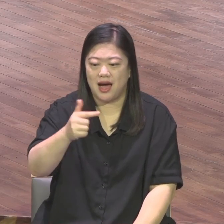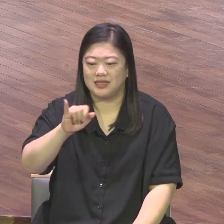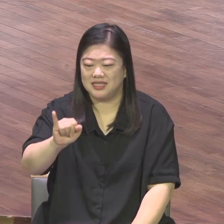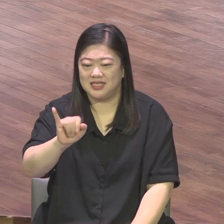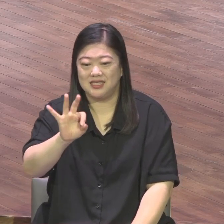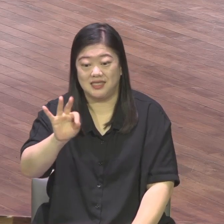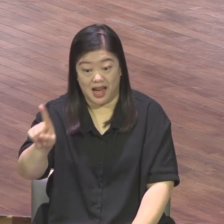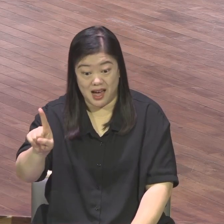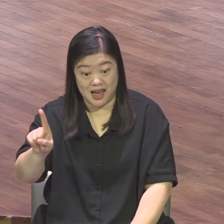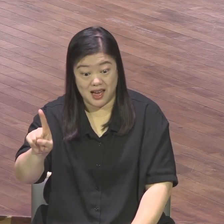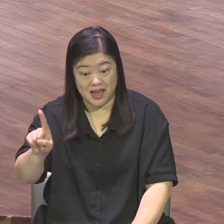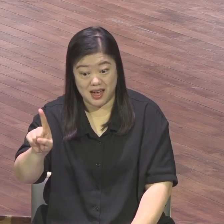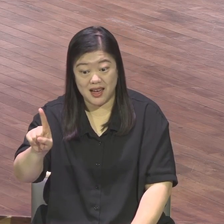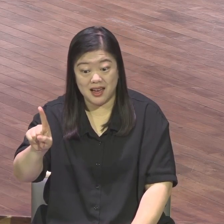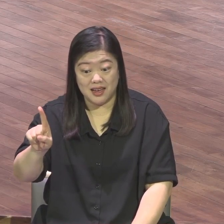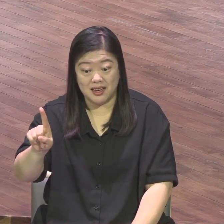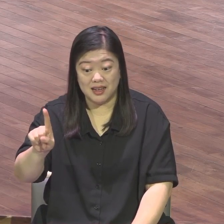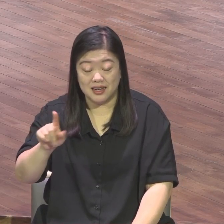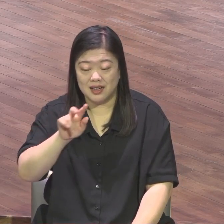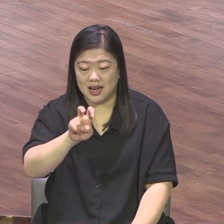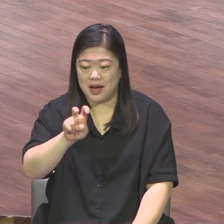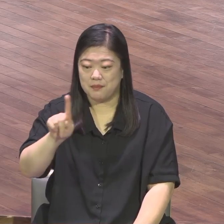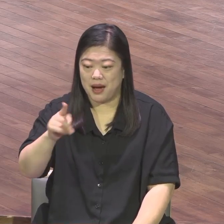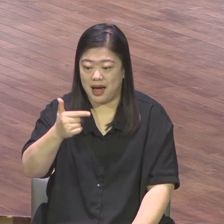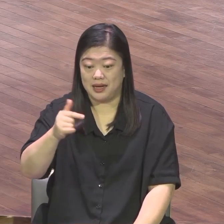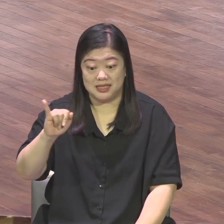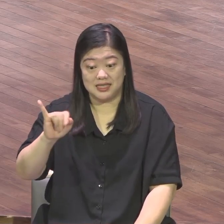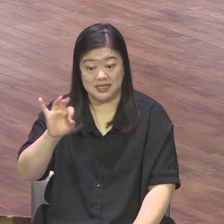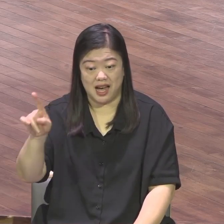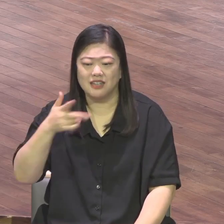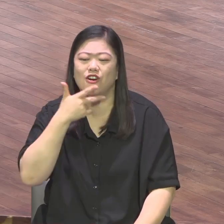하죠. 매니아라 하는데 원래 이 표준말은